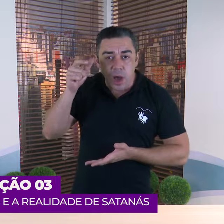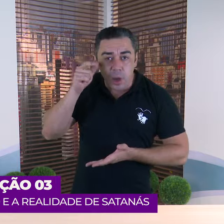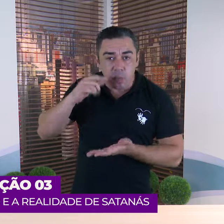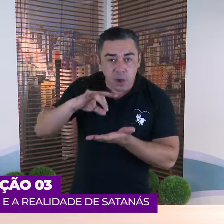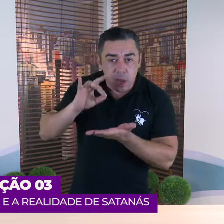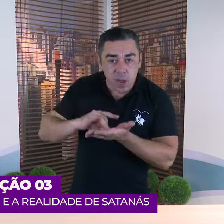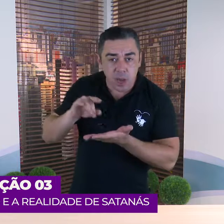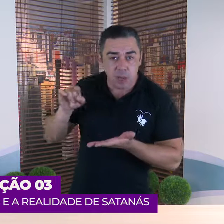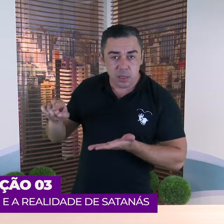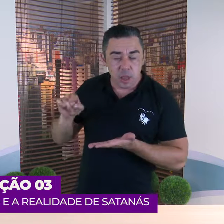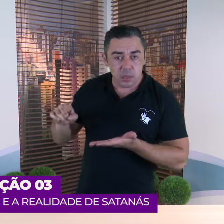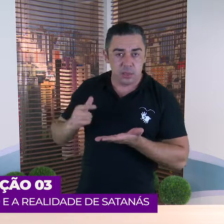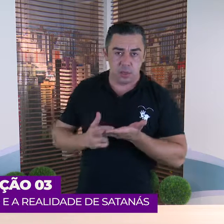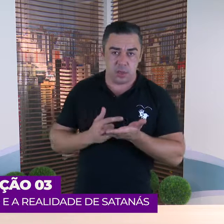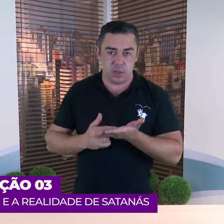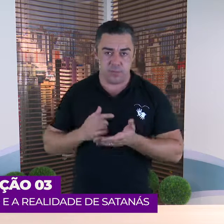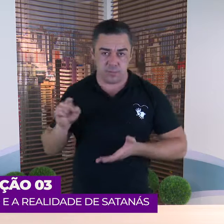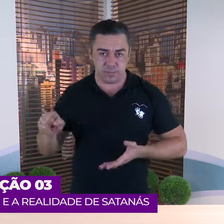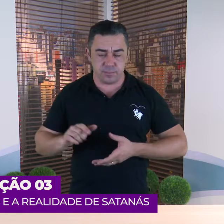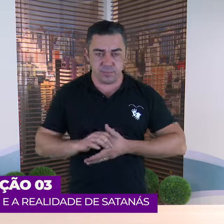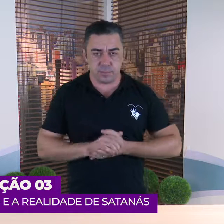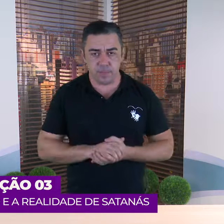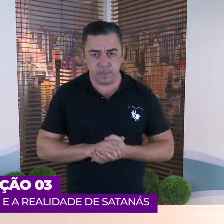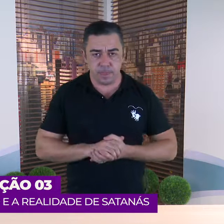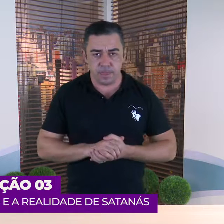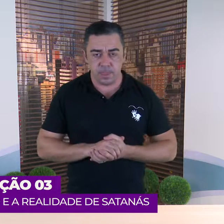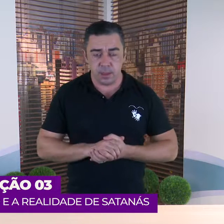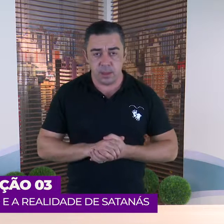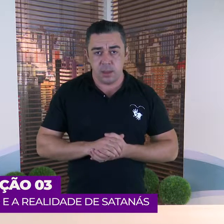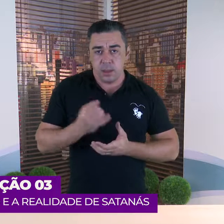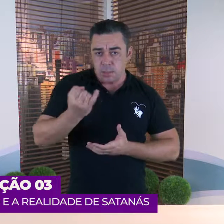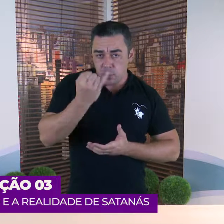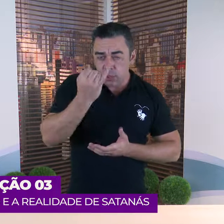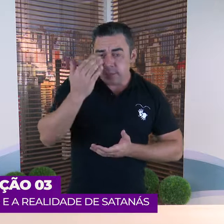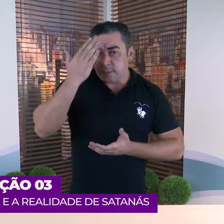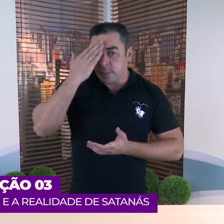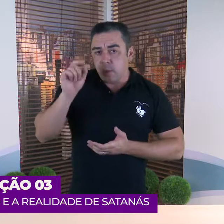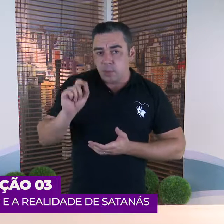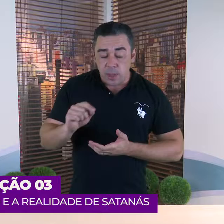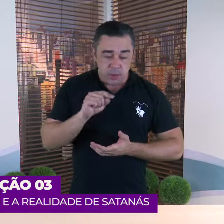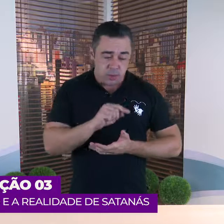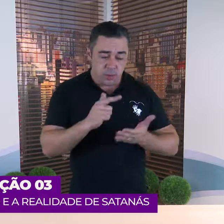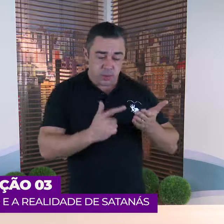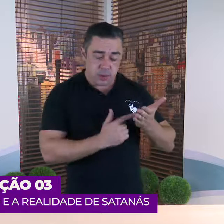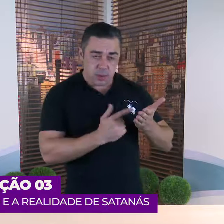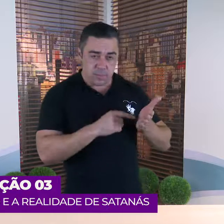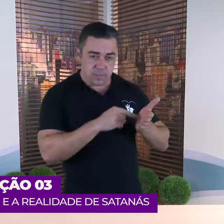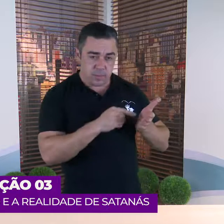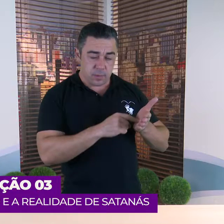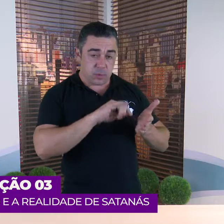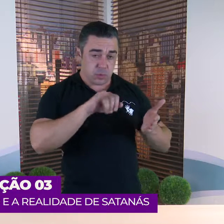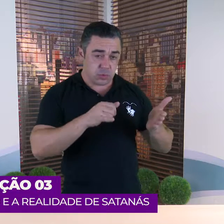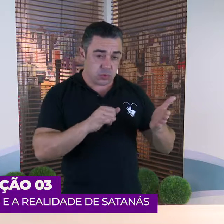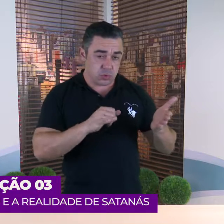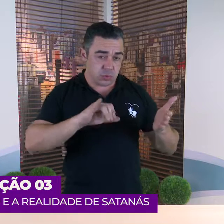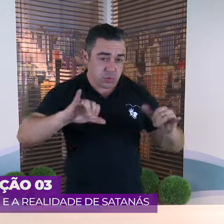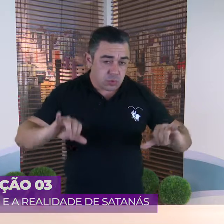Satanás presente nessa obra. De pronto, é importante destacar que o livro de Jó não